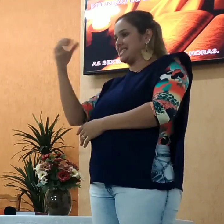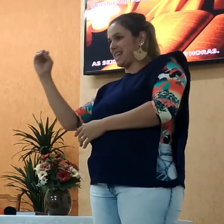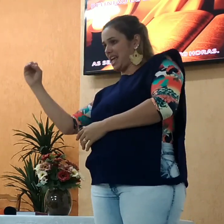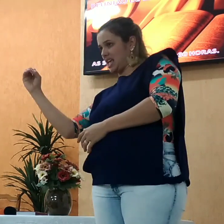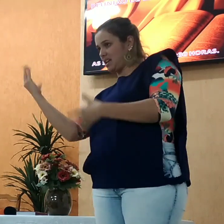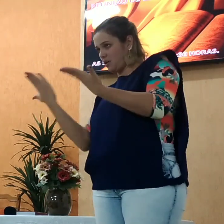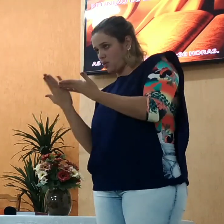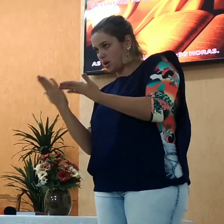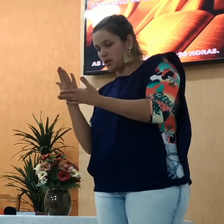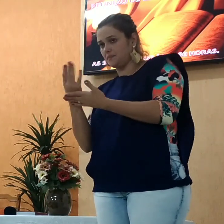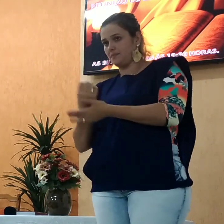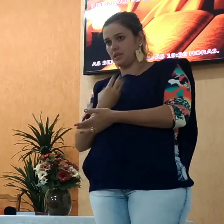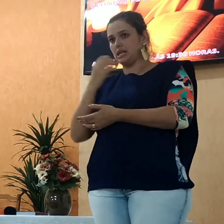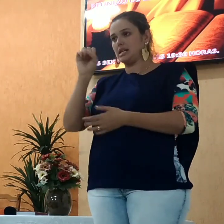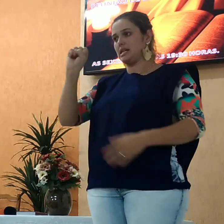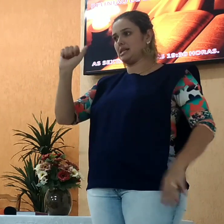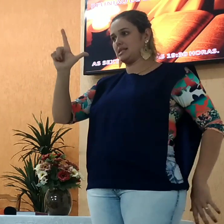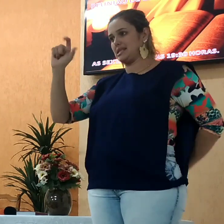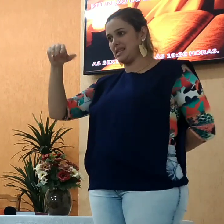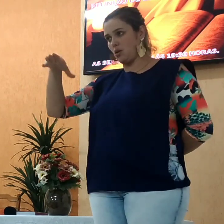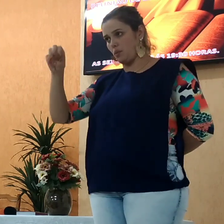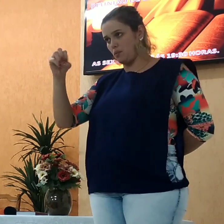Salmo de número 100.